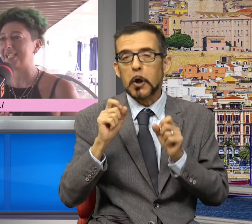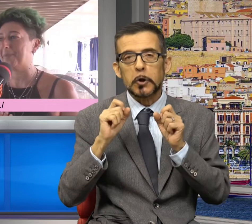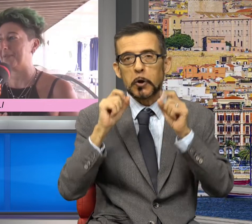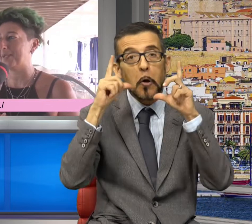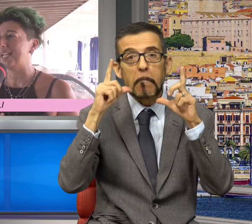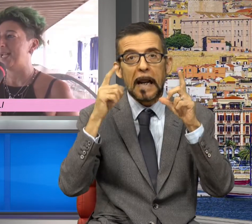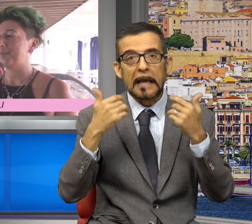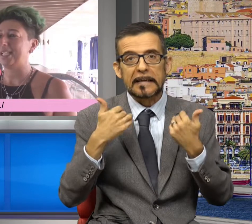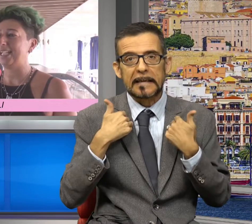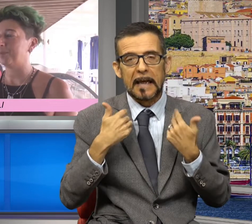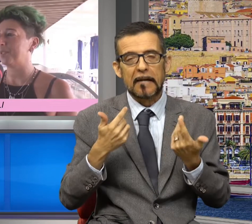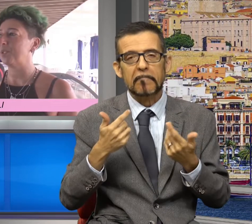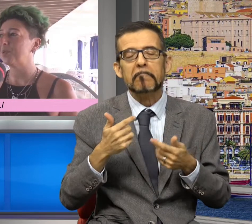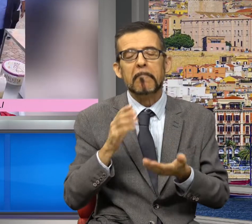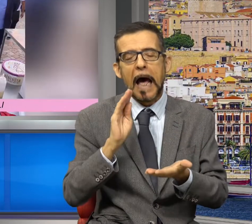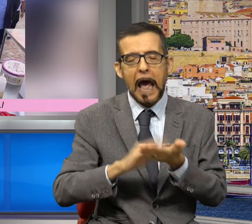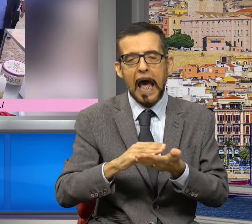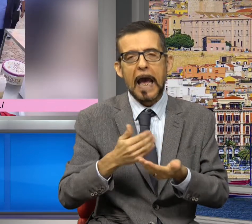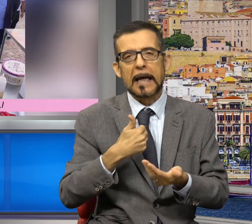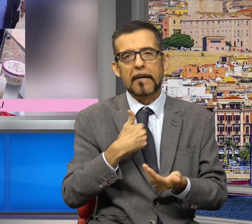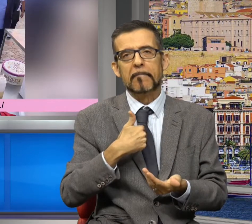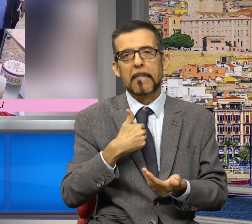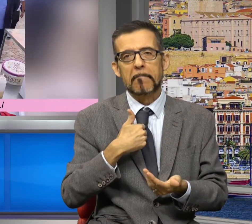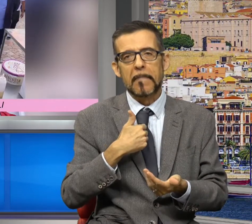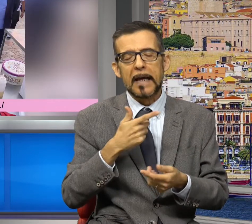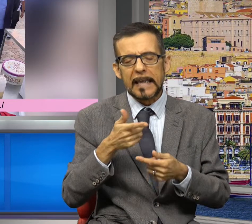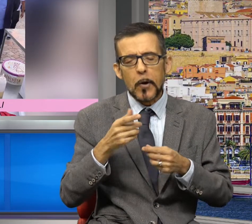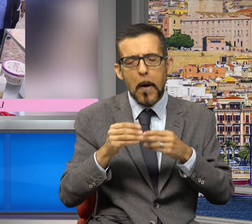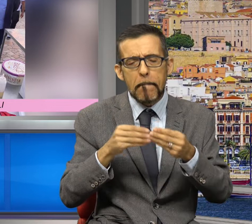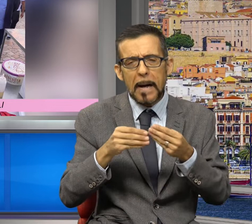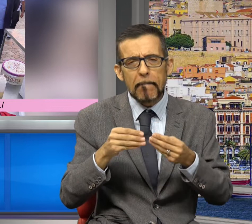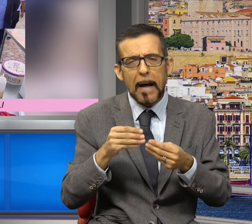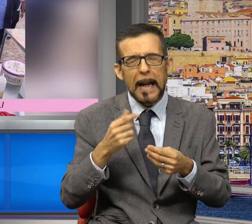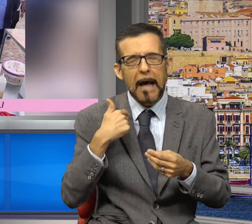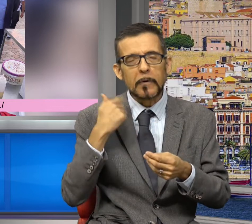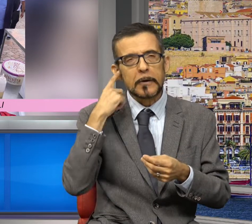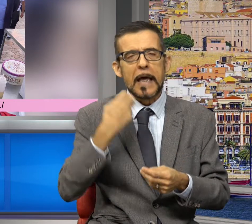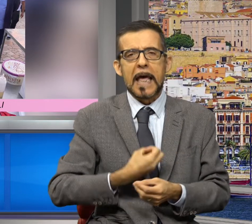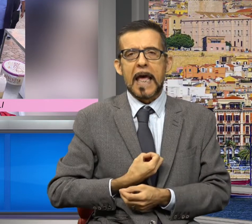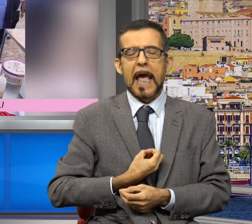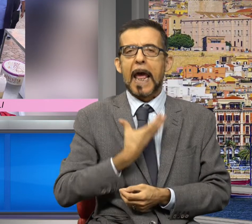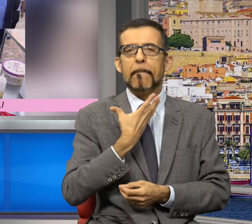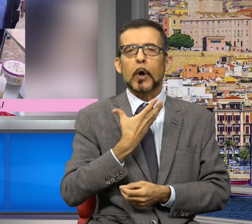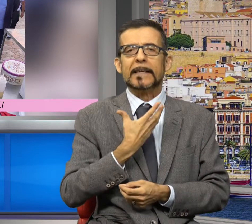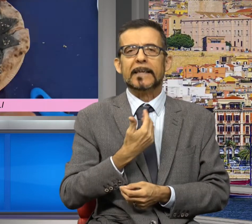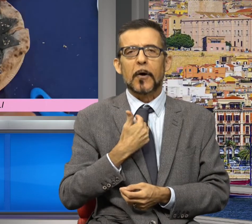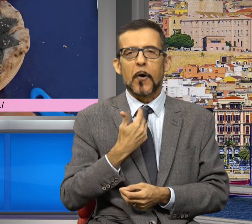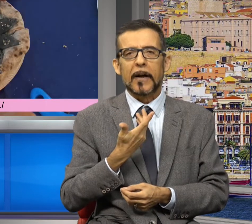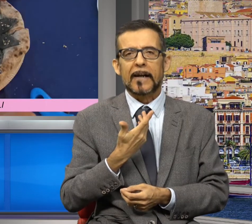per me, perché nel momento in cui la preparavo ho sentito tutte le emozioni che arrivavano da tutti i miei compaesani, da tutta